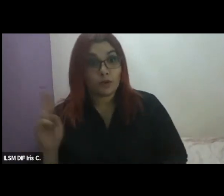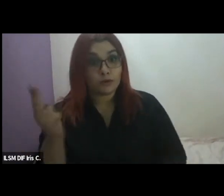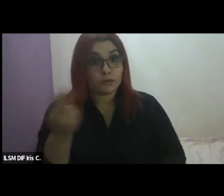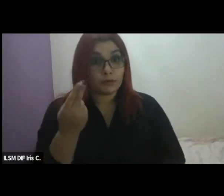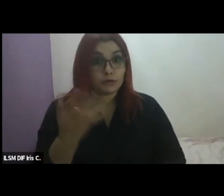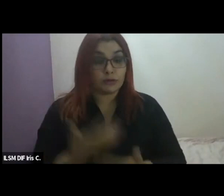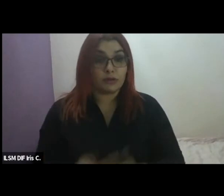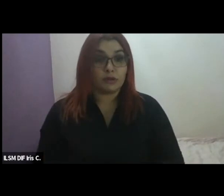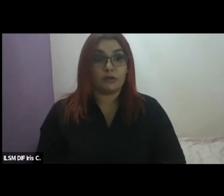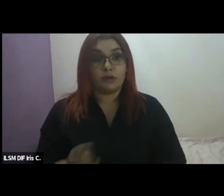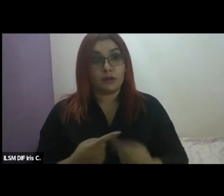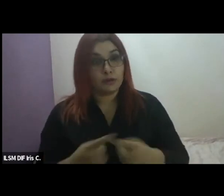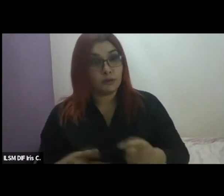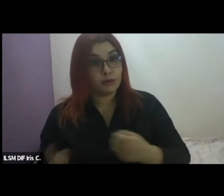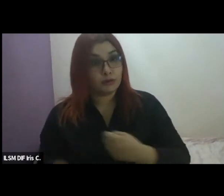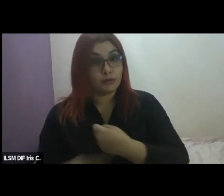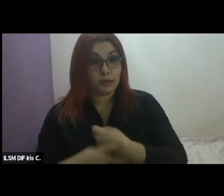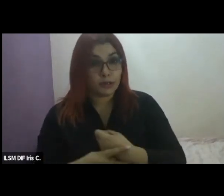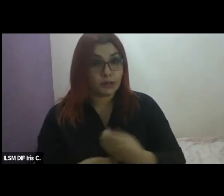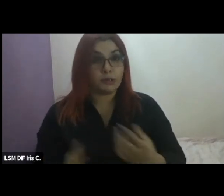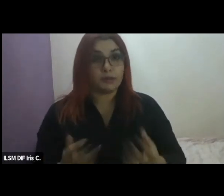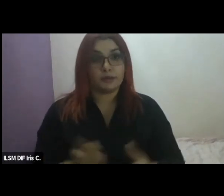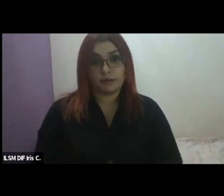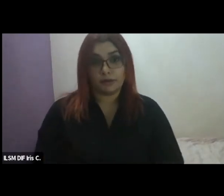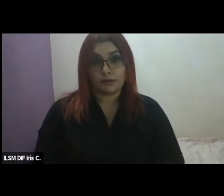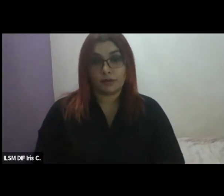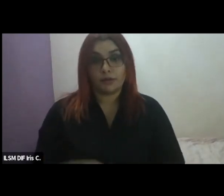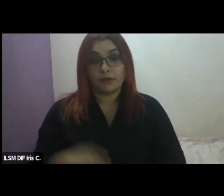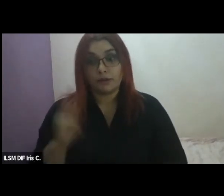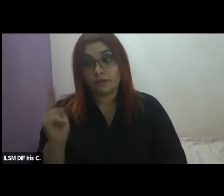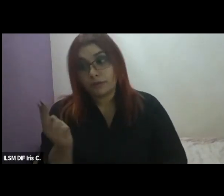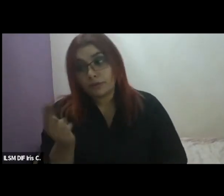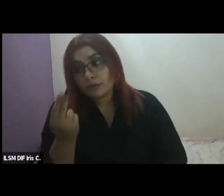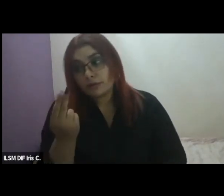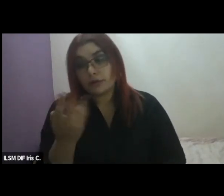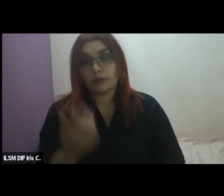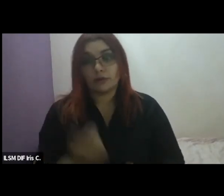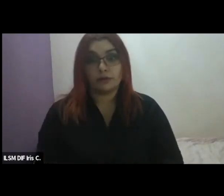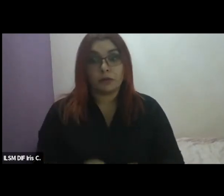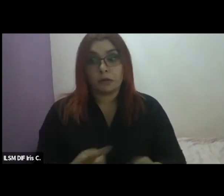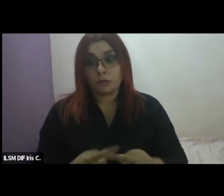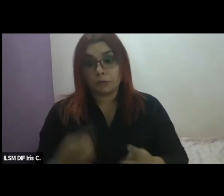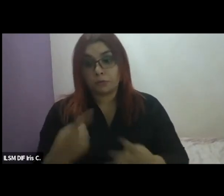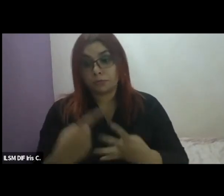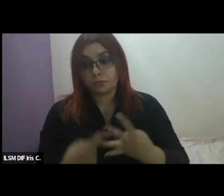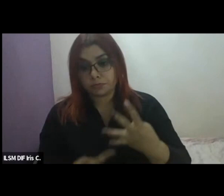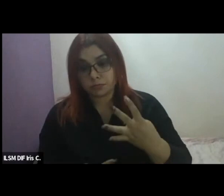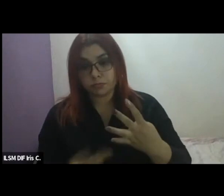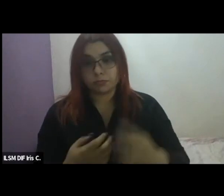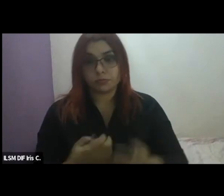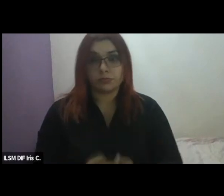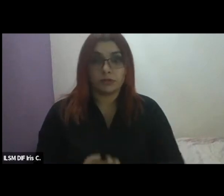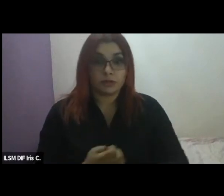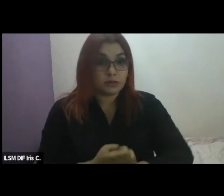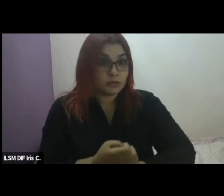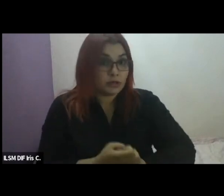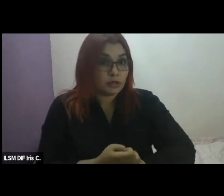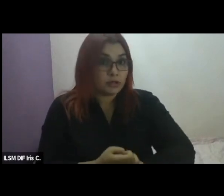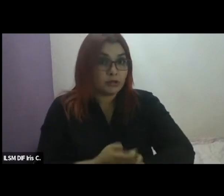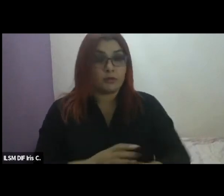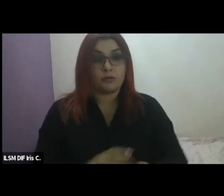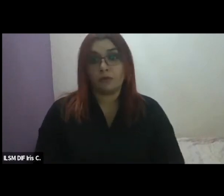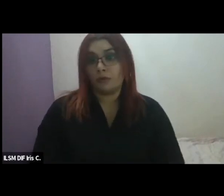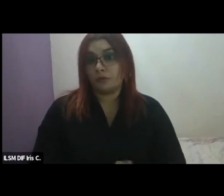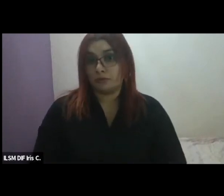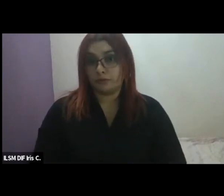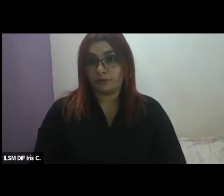anglosajonas, algunas propuestas vienen también de las universidades ibéricas, en particular de las del Estado español. ¿Qué es lo que